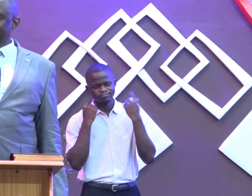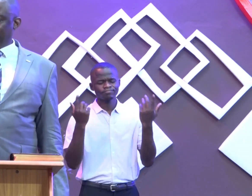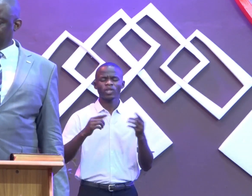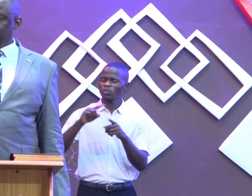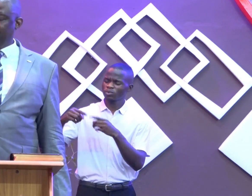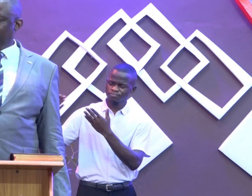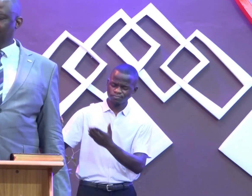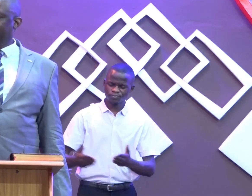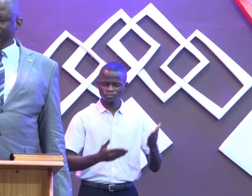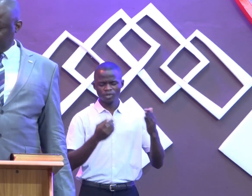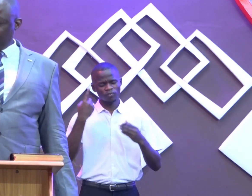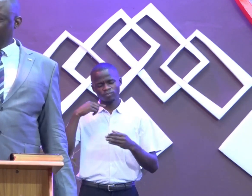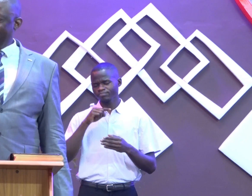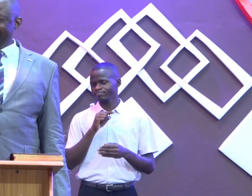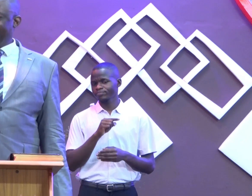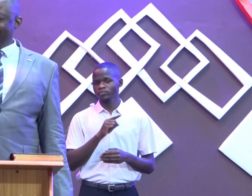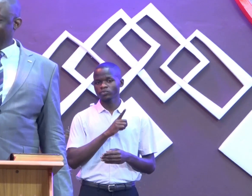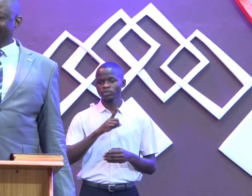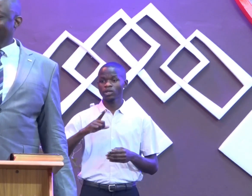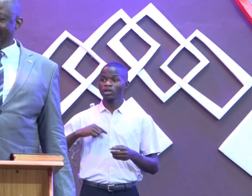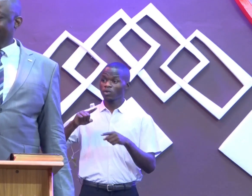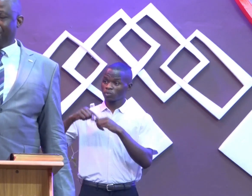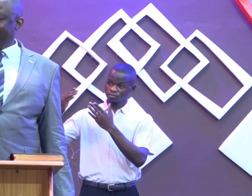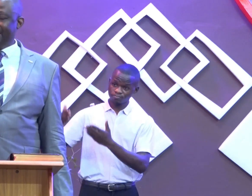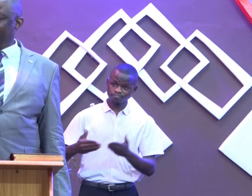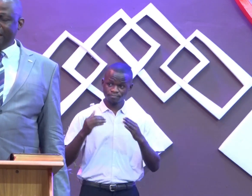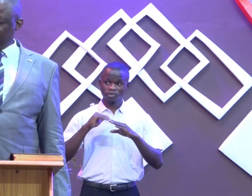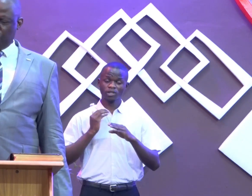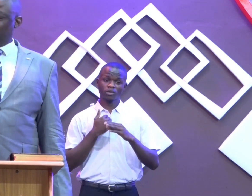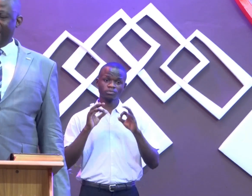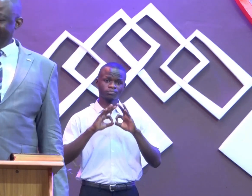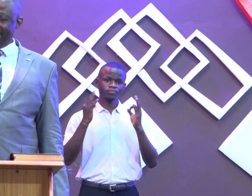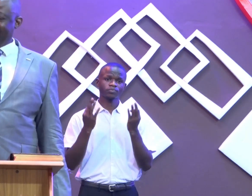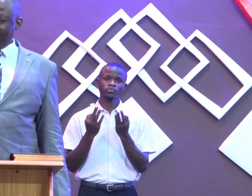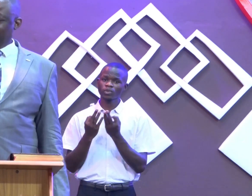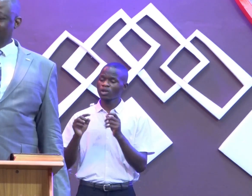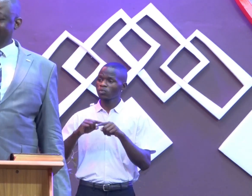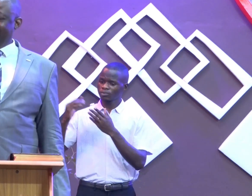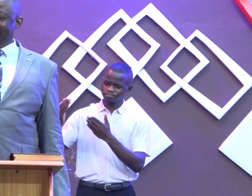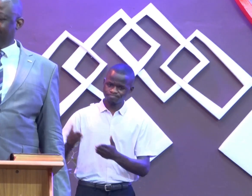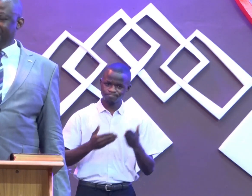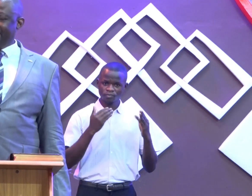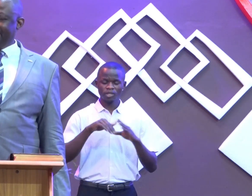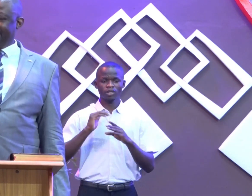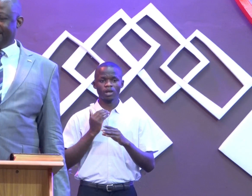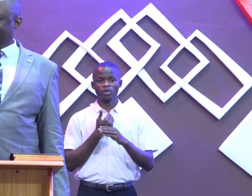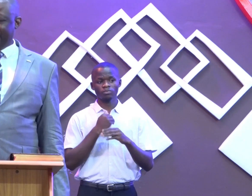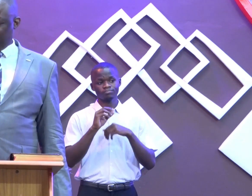ku lw'ekisibo, tukwaniriza maka gaffe, tukwaniriza mu ggwanga